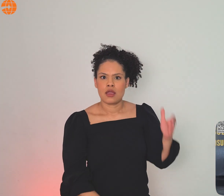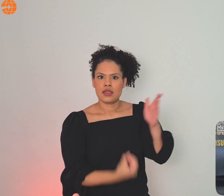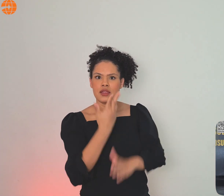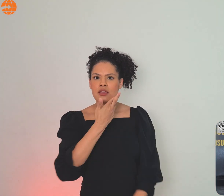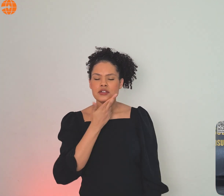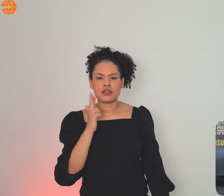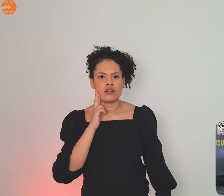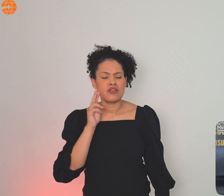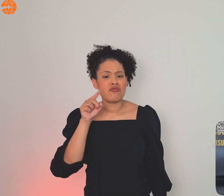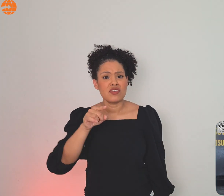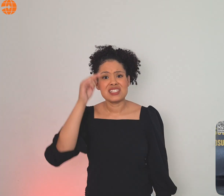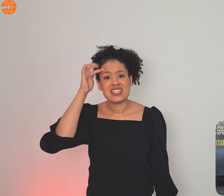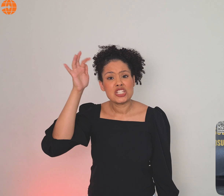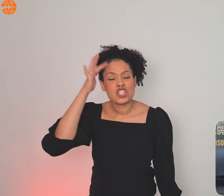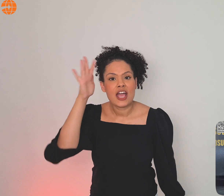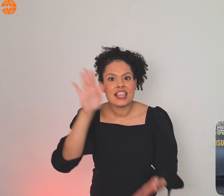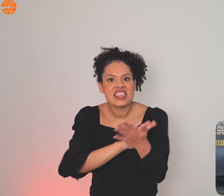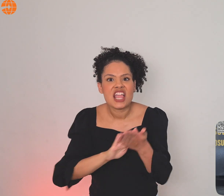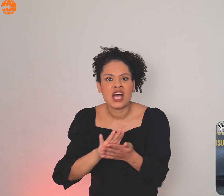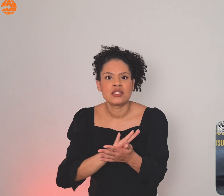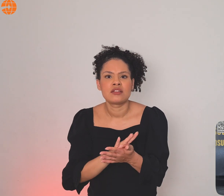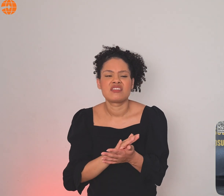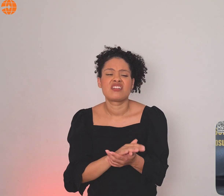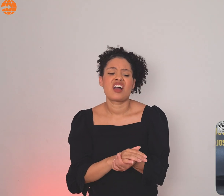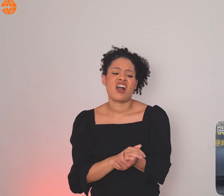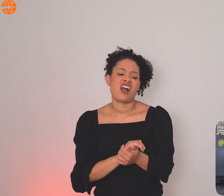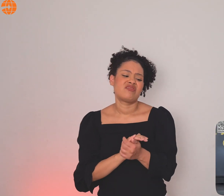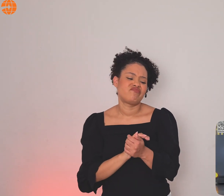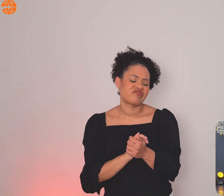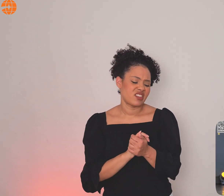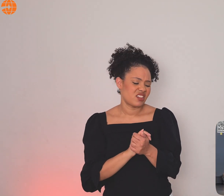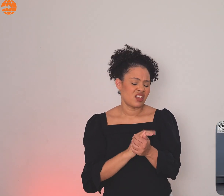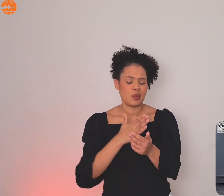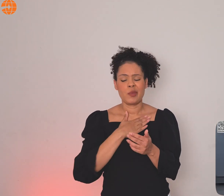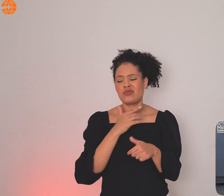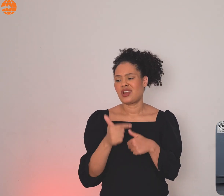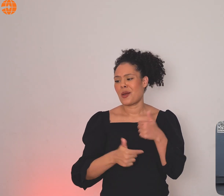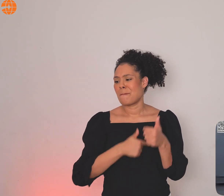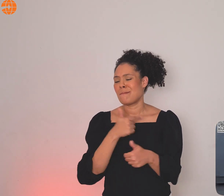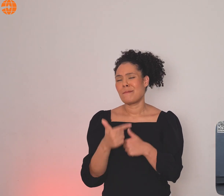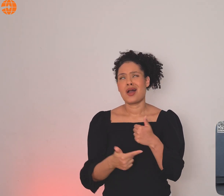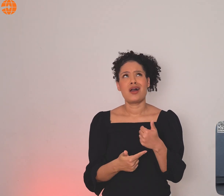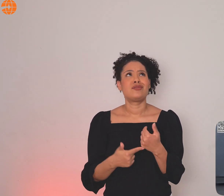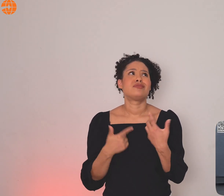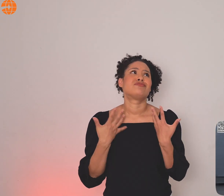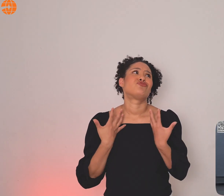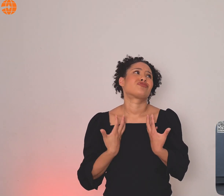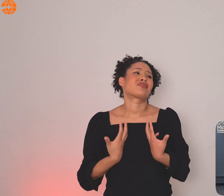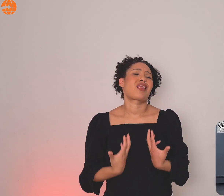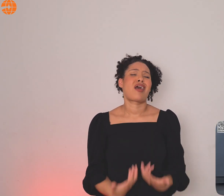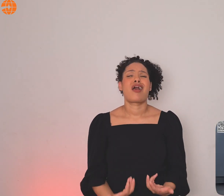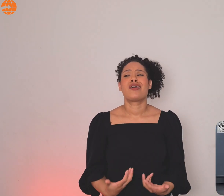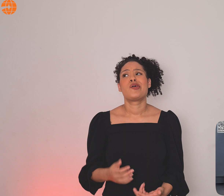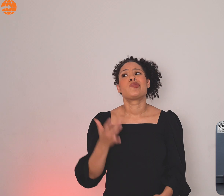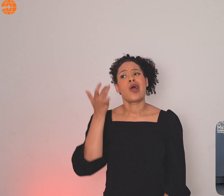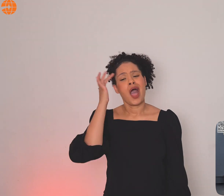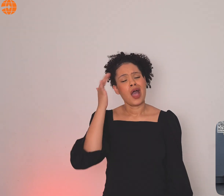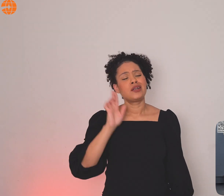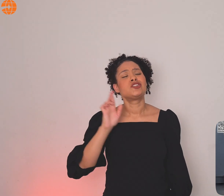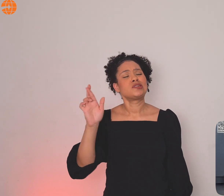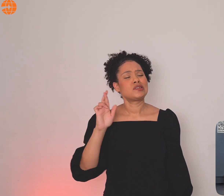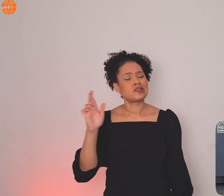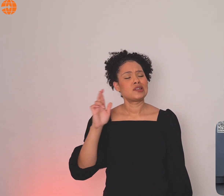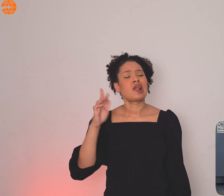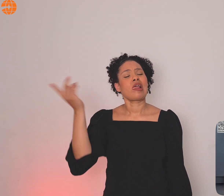Você não sonha nada e fica aí, tá bravo no trabalho, acho que vai mandar embora. E você fica todo dia vivendo a ameaça de ser